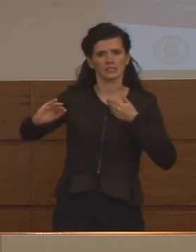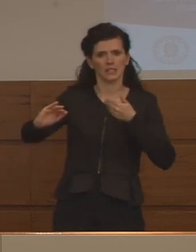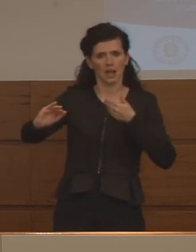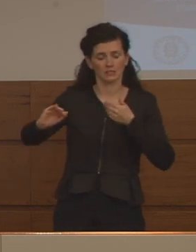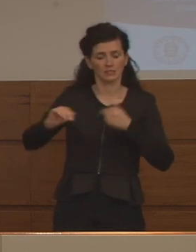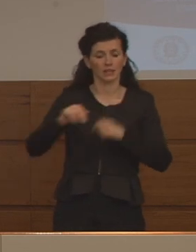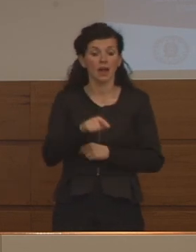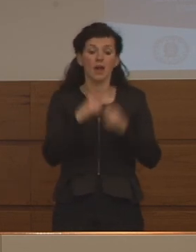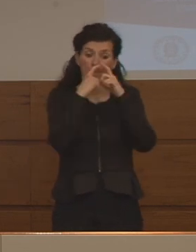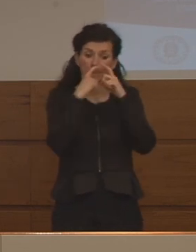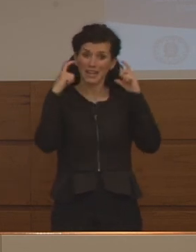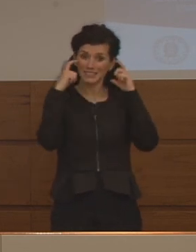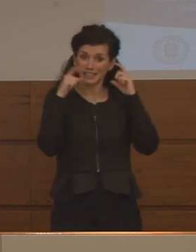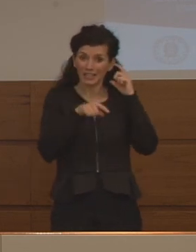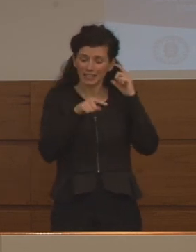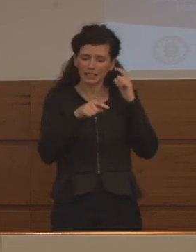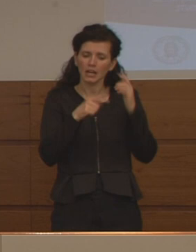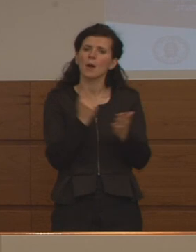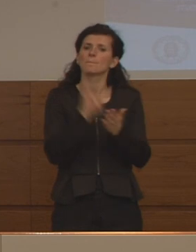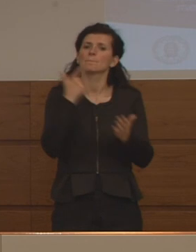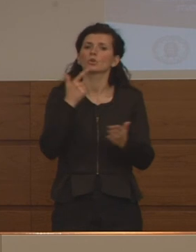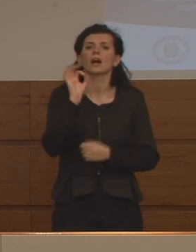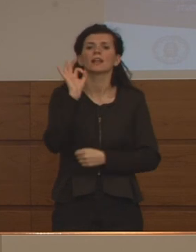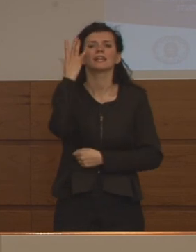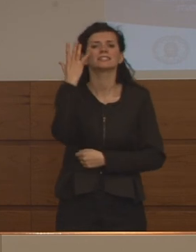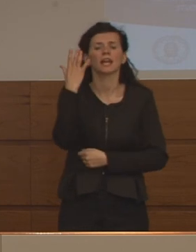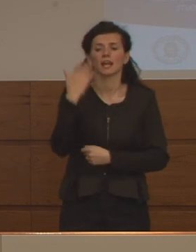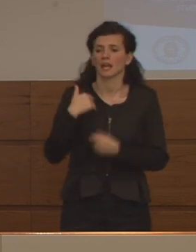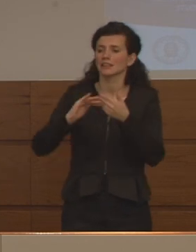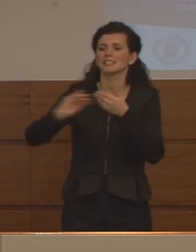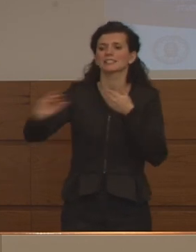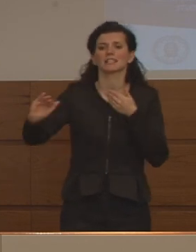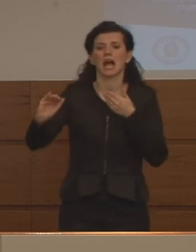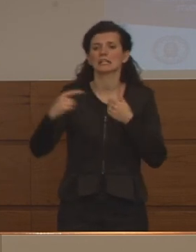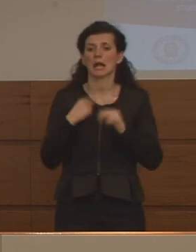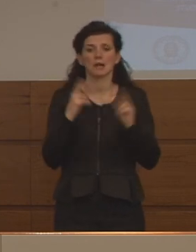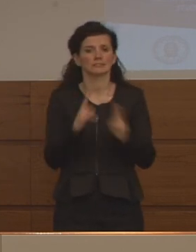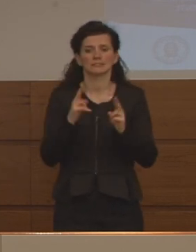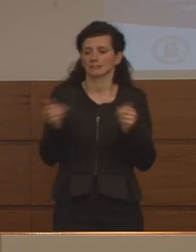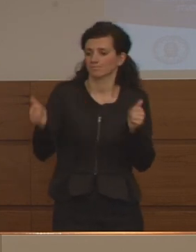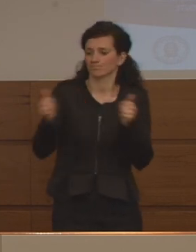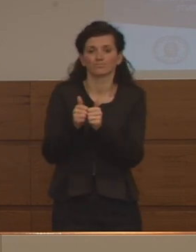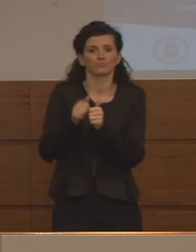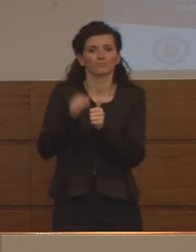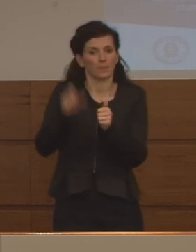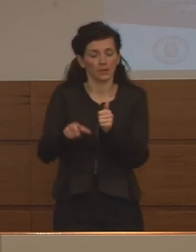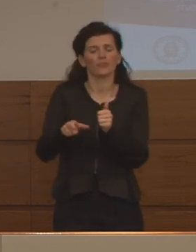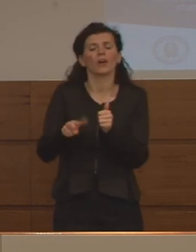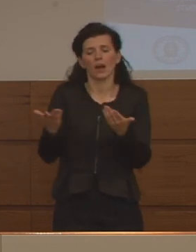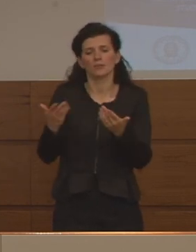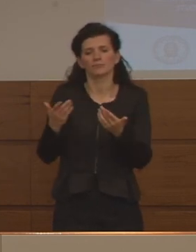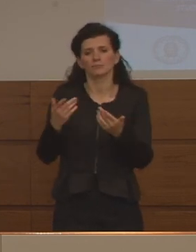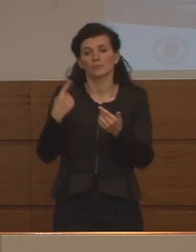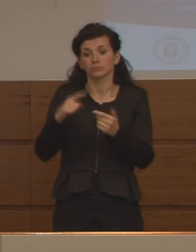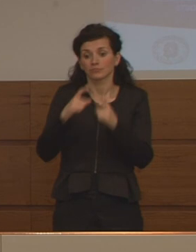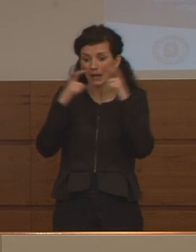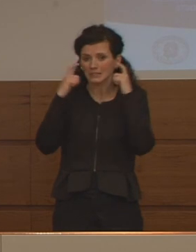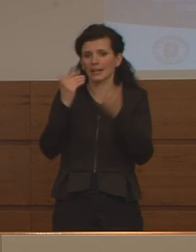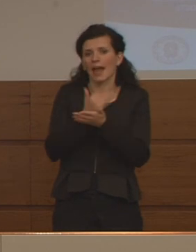è importante se non si rispettano le distanze per evitare la trasmissione del virus